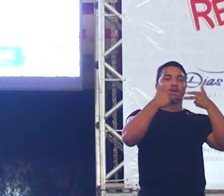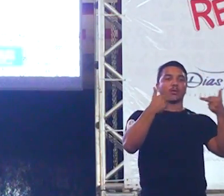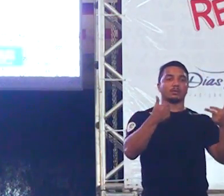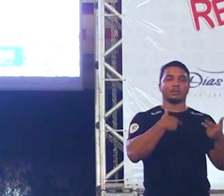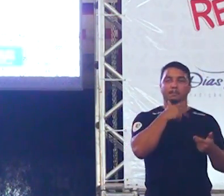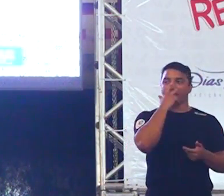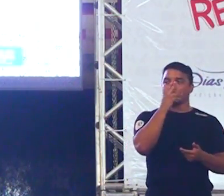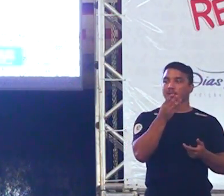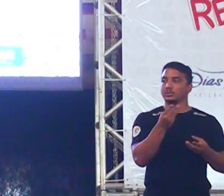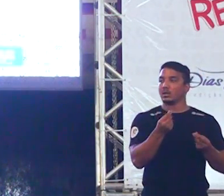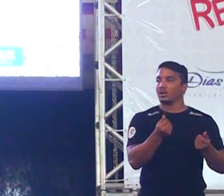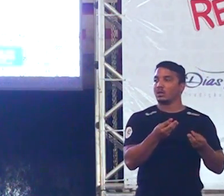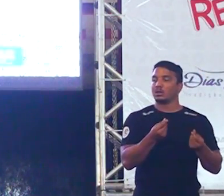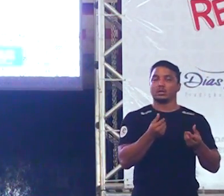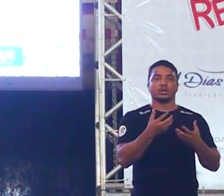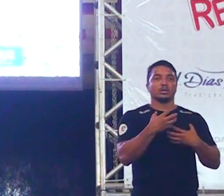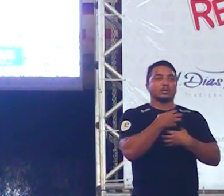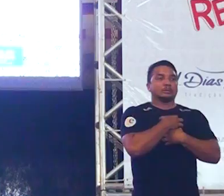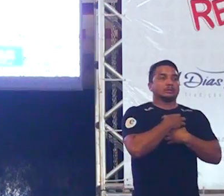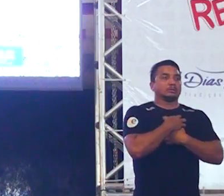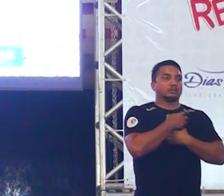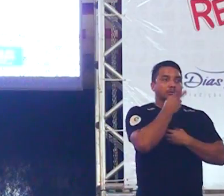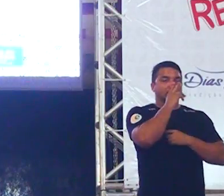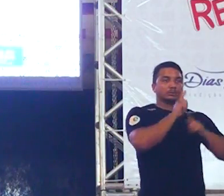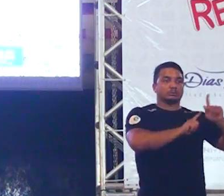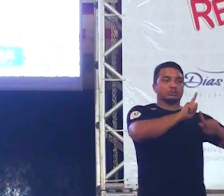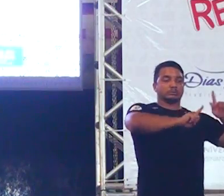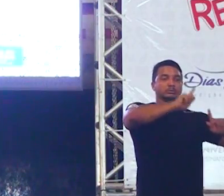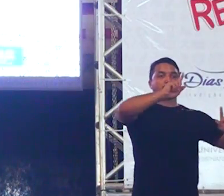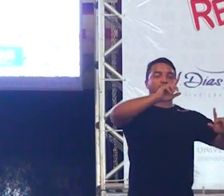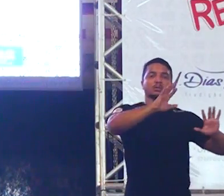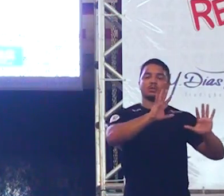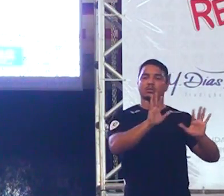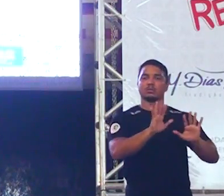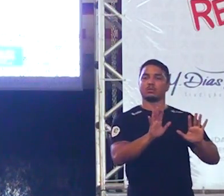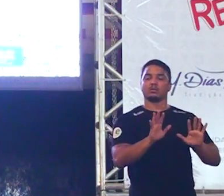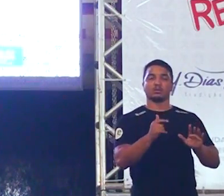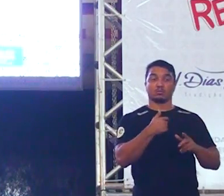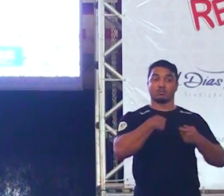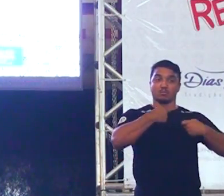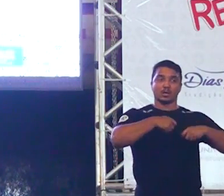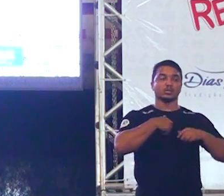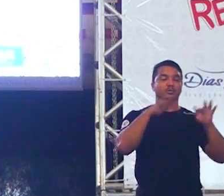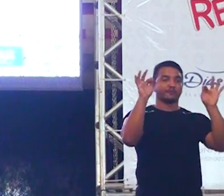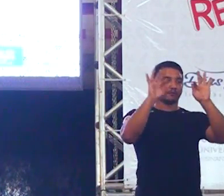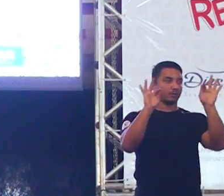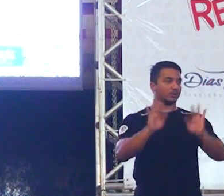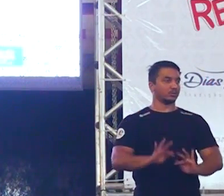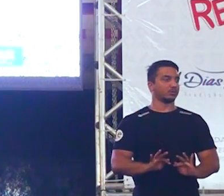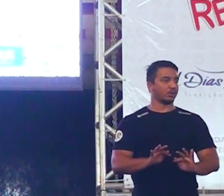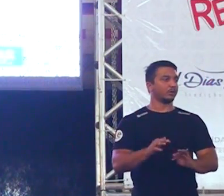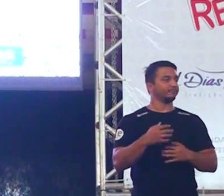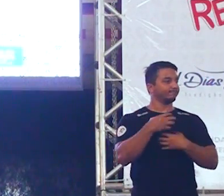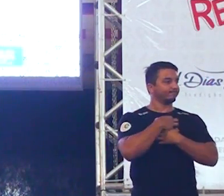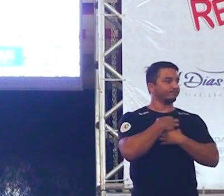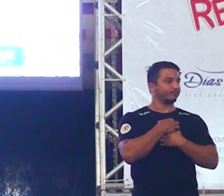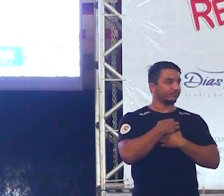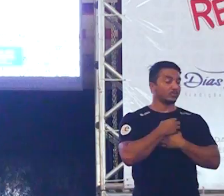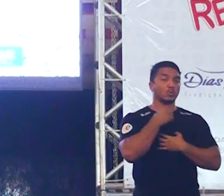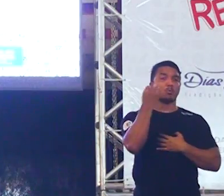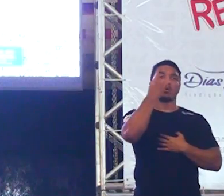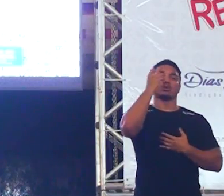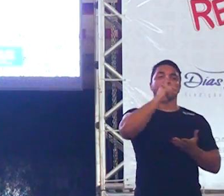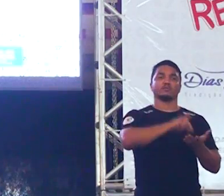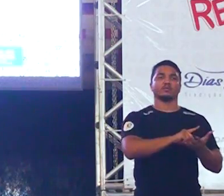não caia nessa vibração de competição acima de tudo. Sejam felizes, é o que importa,